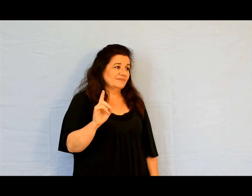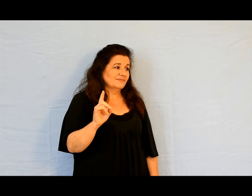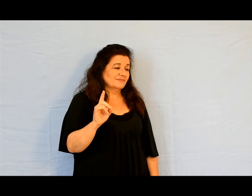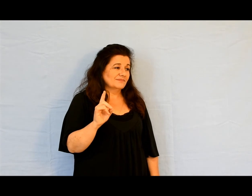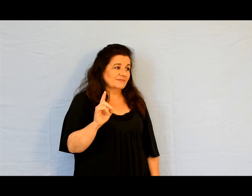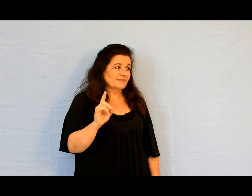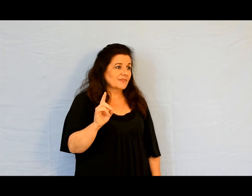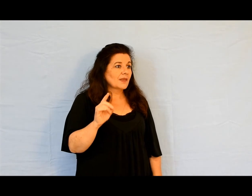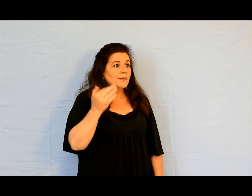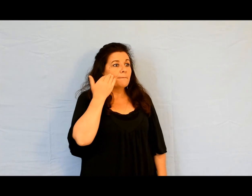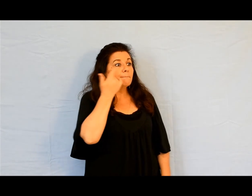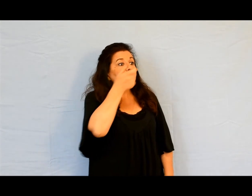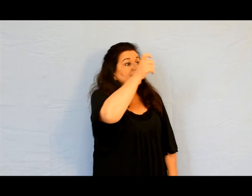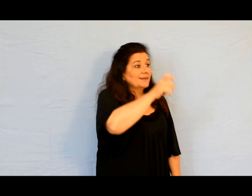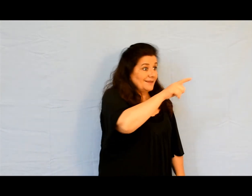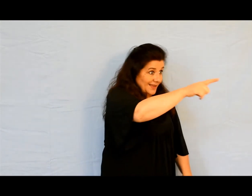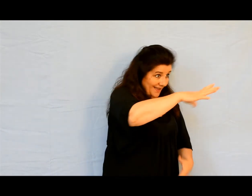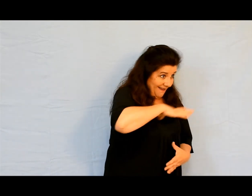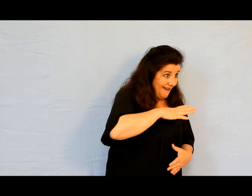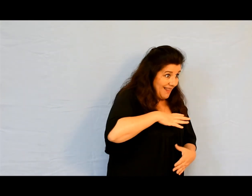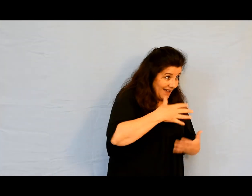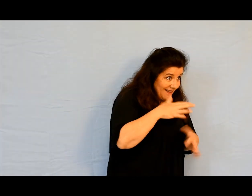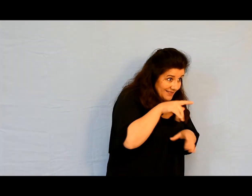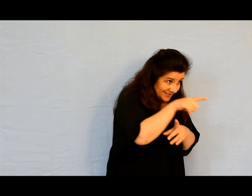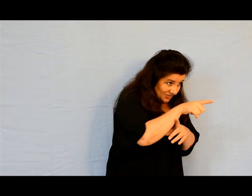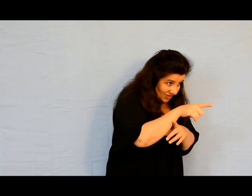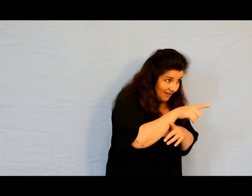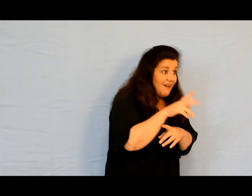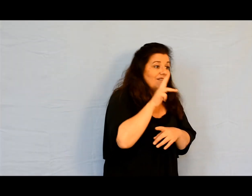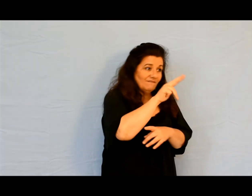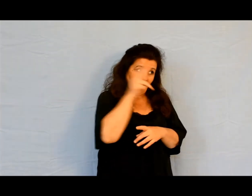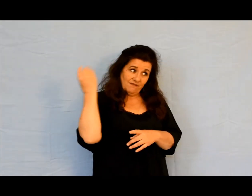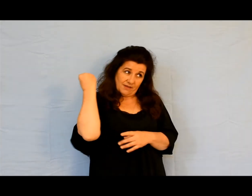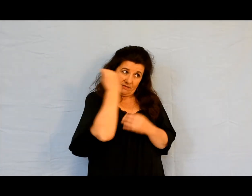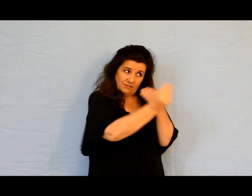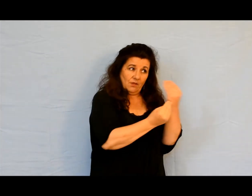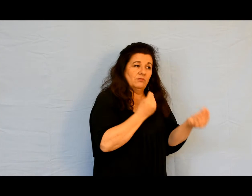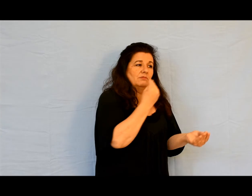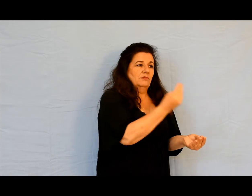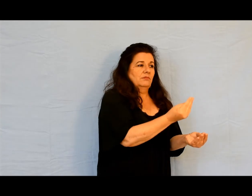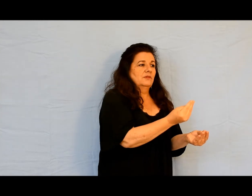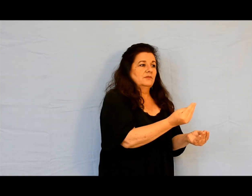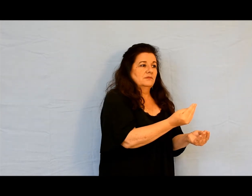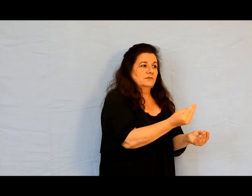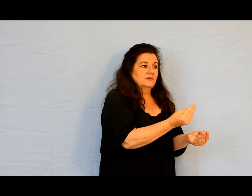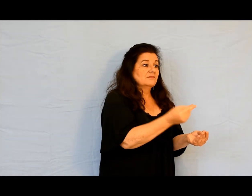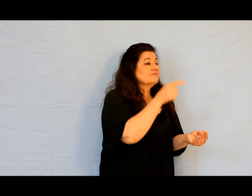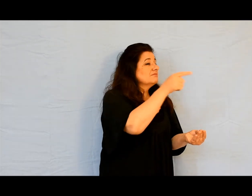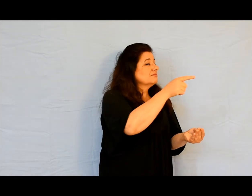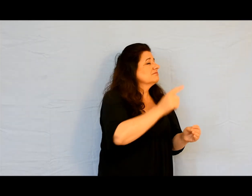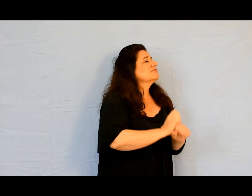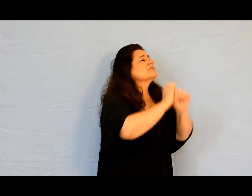À celui qui a, on donnera, et il sera dans l'abondance.